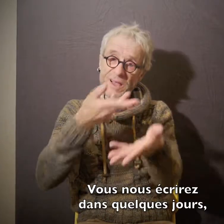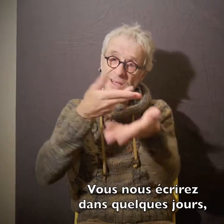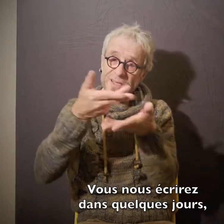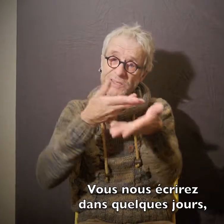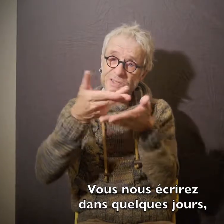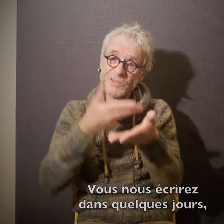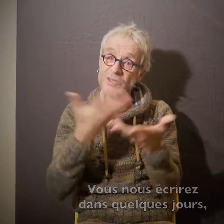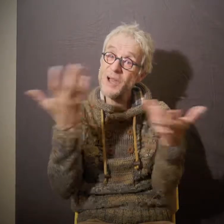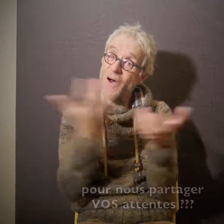vos attentes?